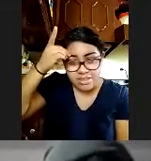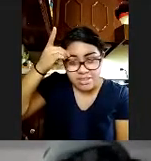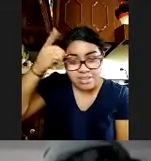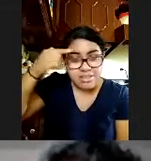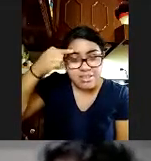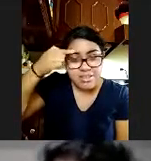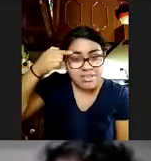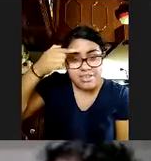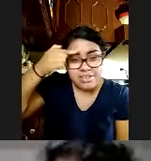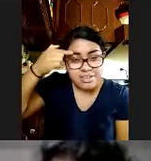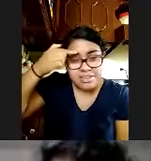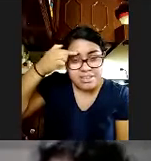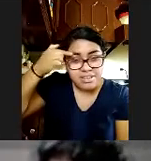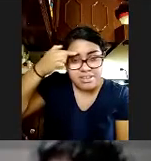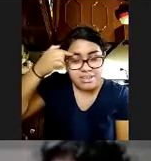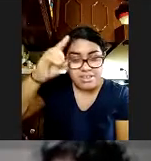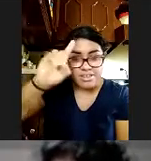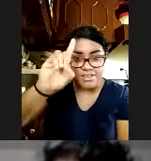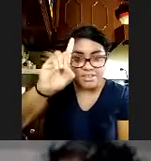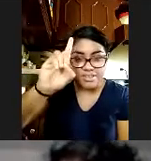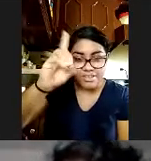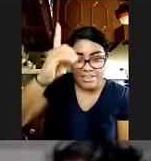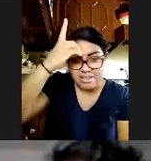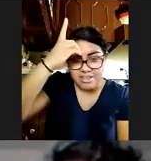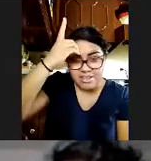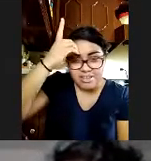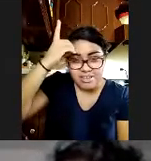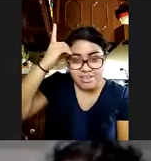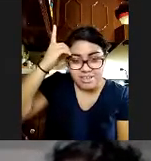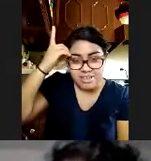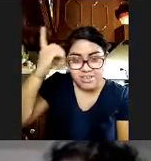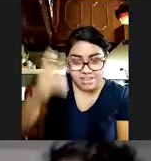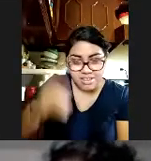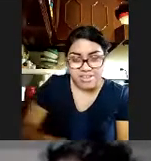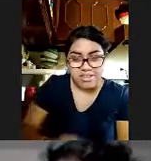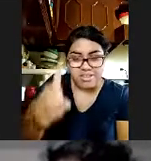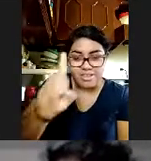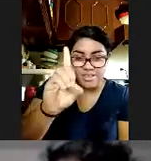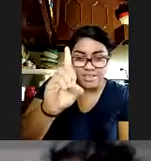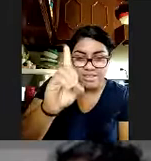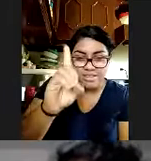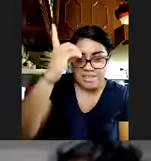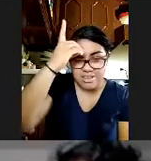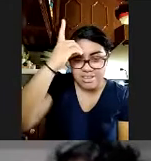Ya está dándole la seña y le está dando a elegir a dos. ¿Con quién le está hablando Ali?